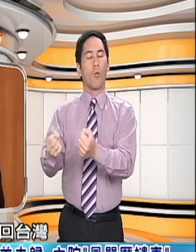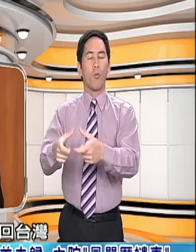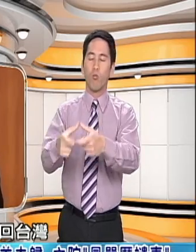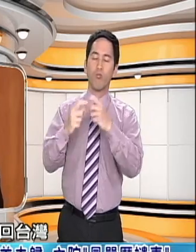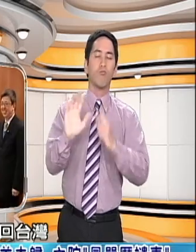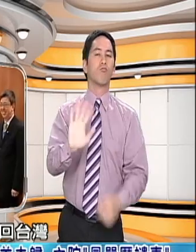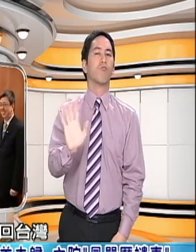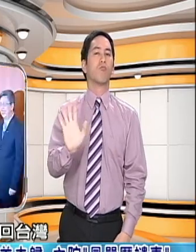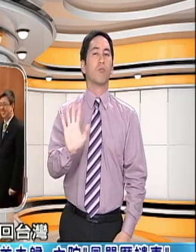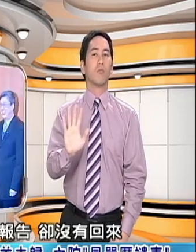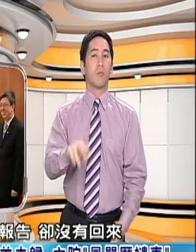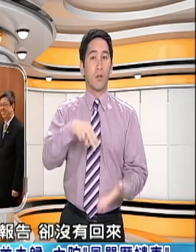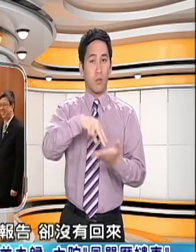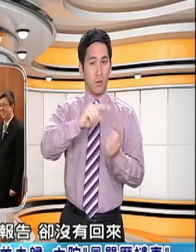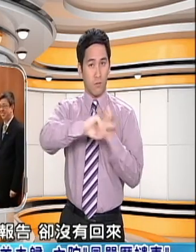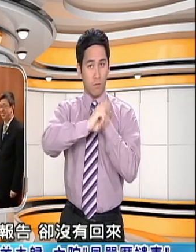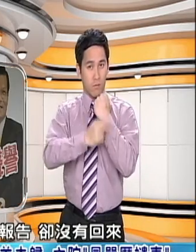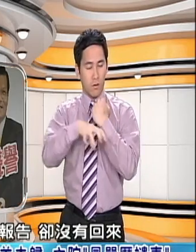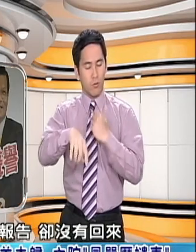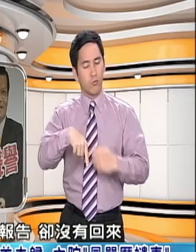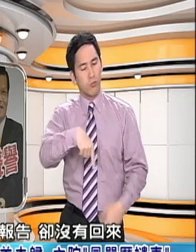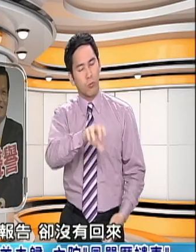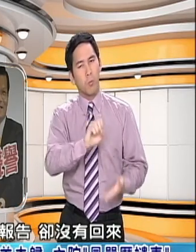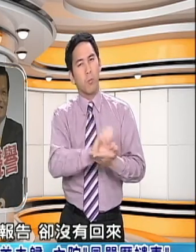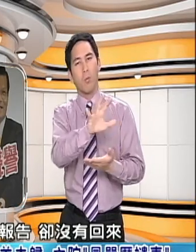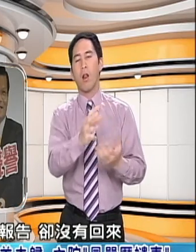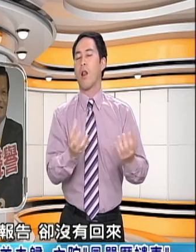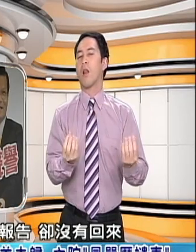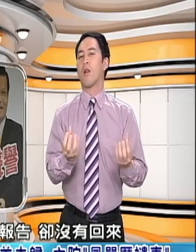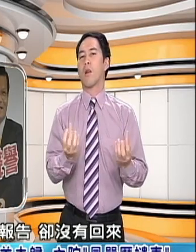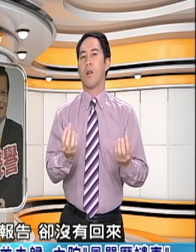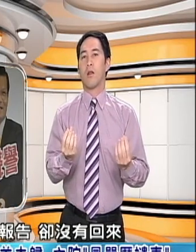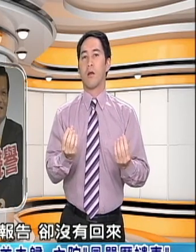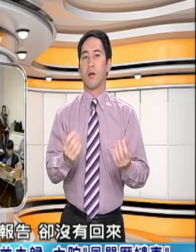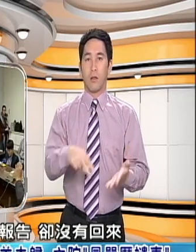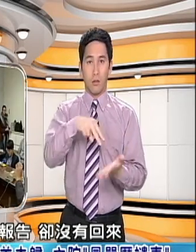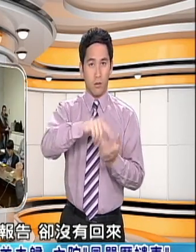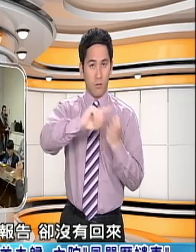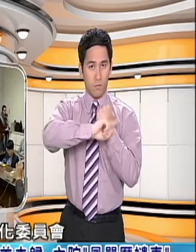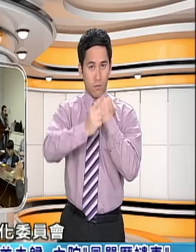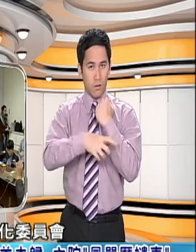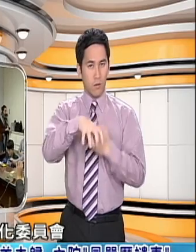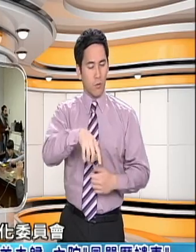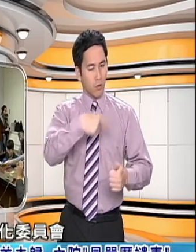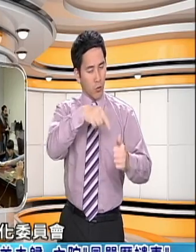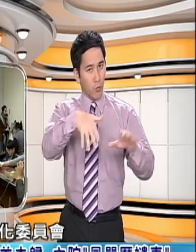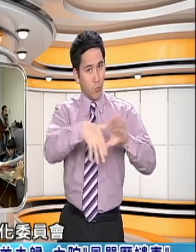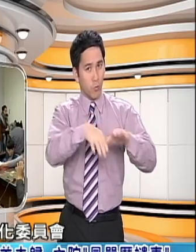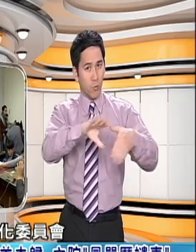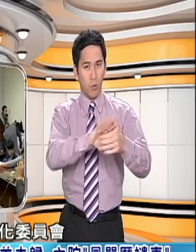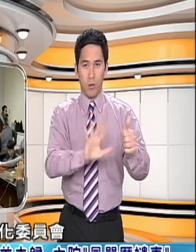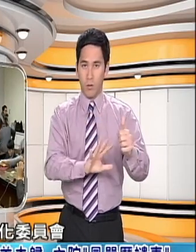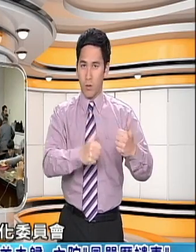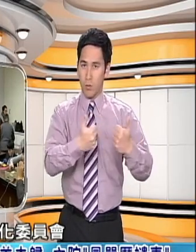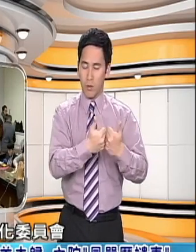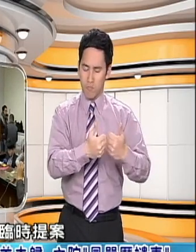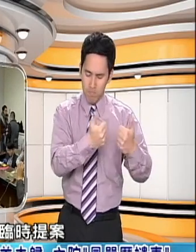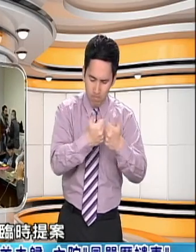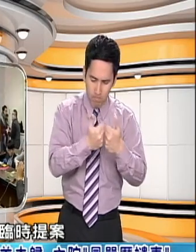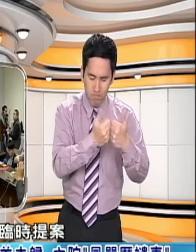回台湾到立法院进行报告，却没有回来。而立法院教育文化委员会也无异议的通